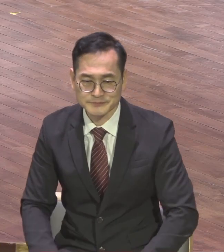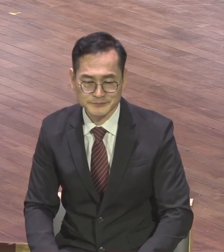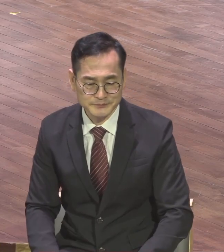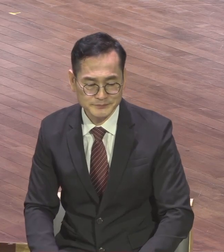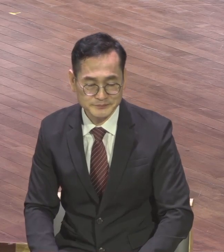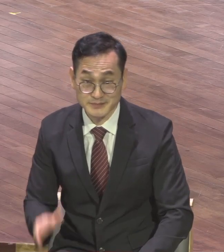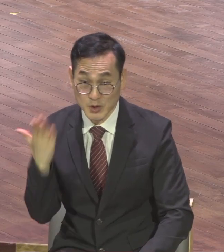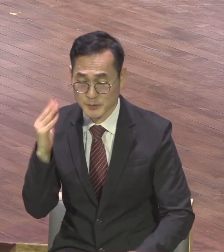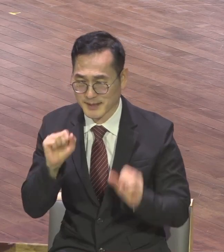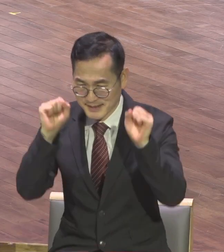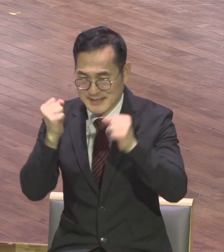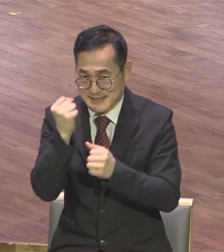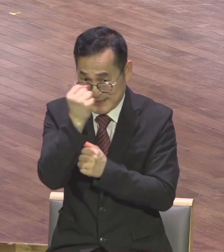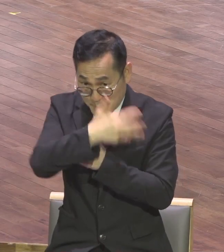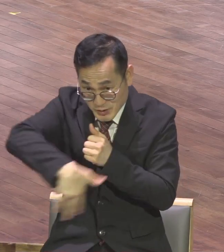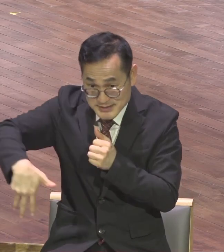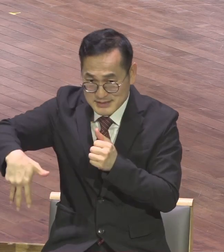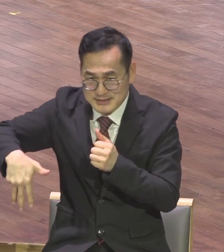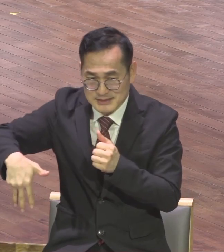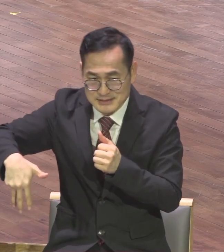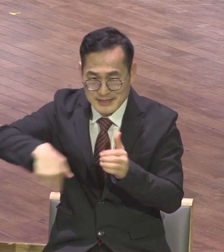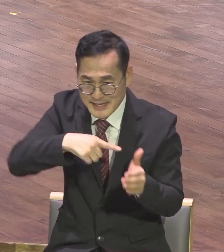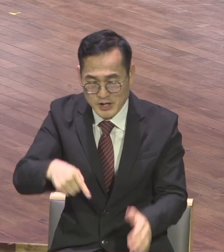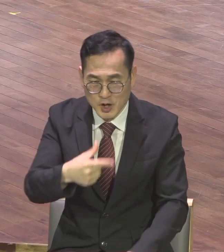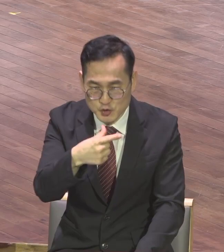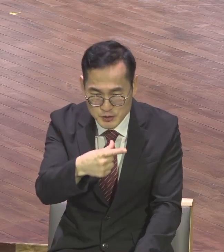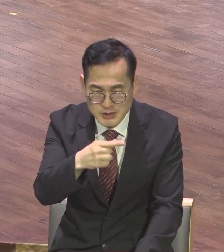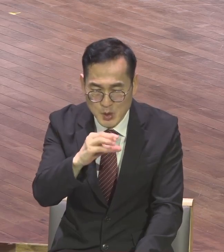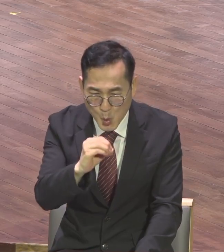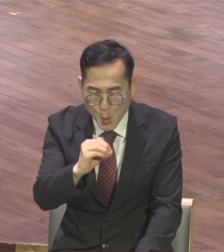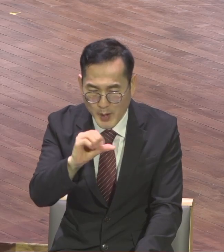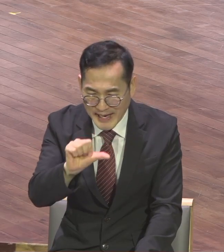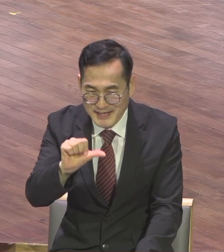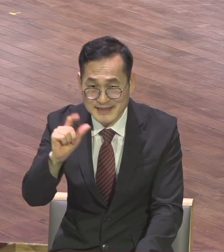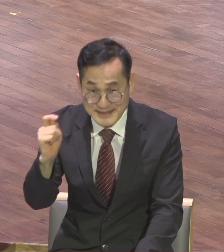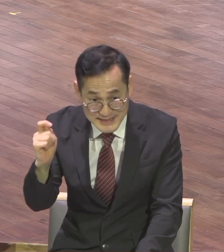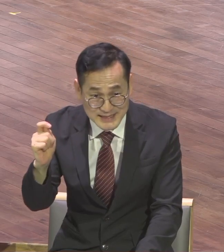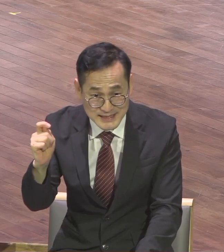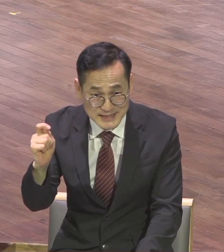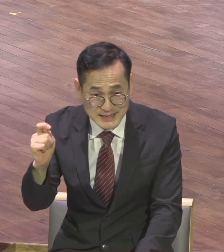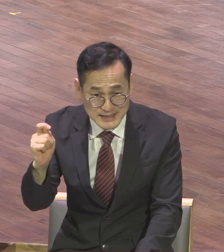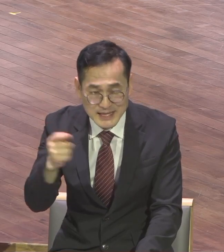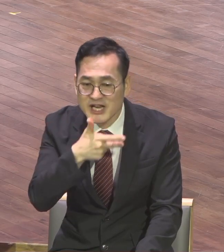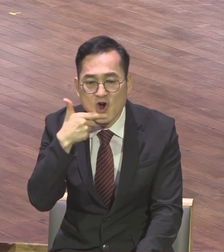이 스포츠계에서 GOAT라는 표현을 종종 합니다.